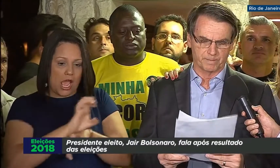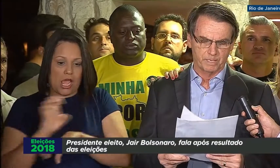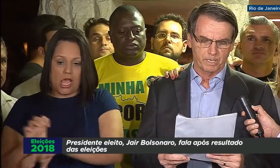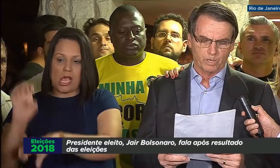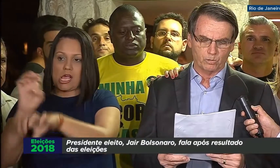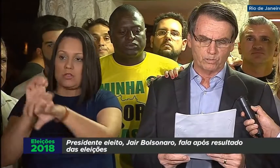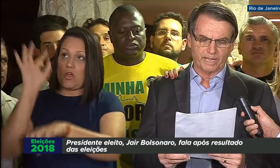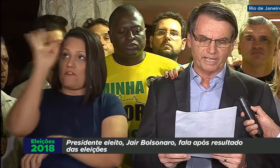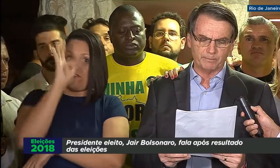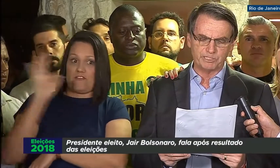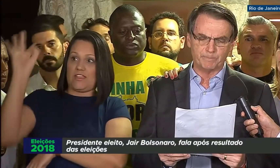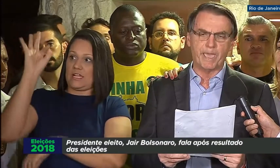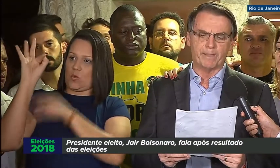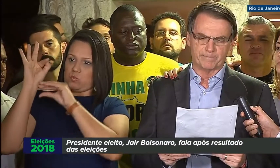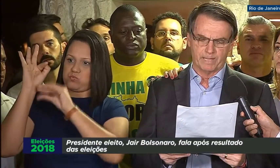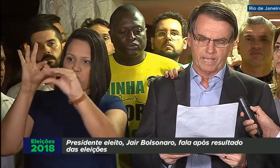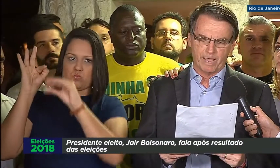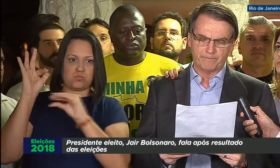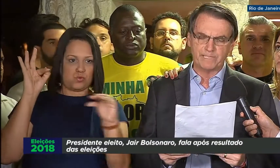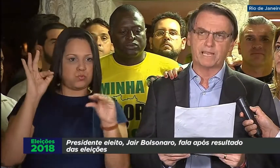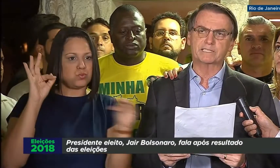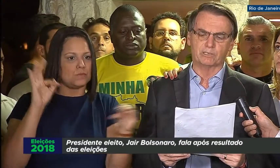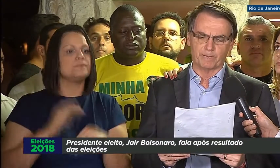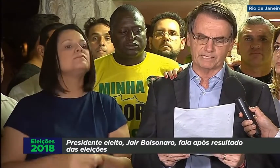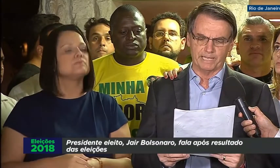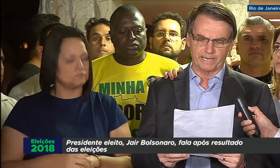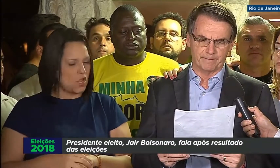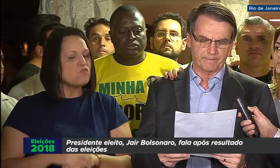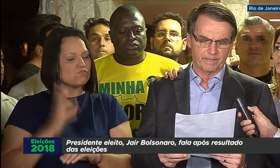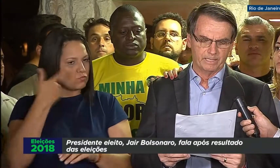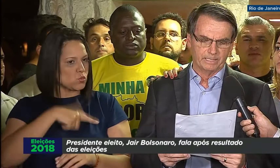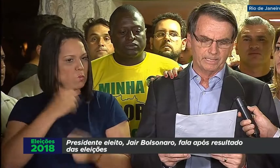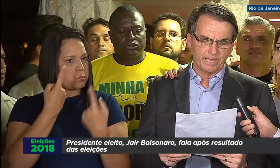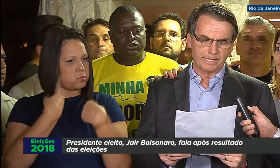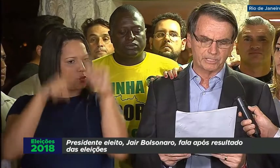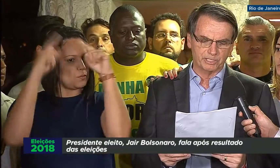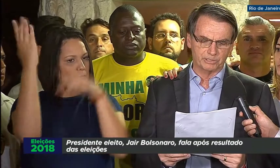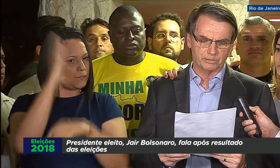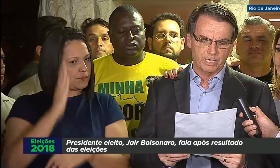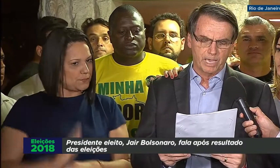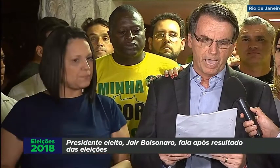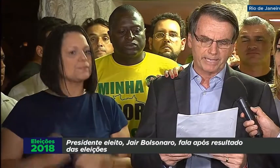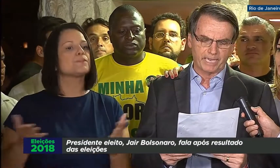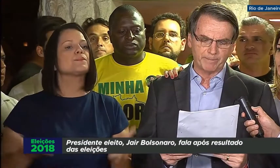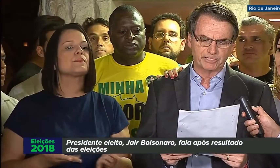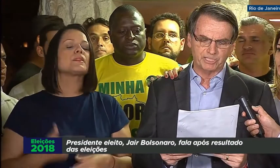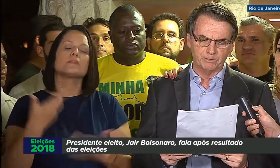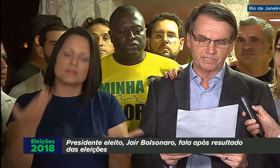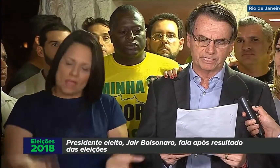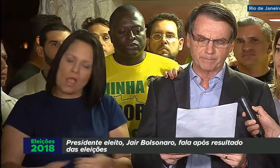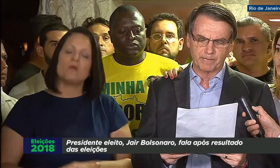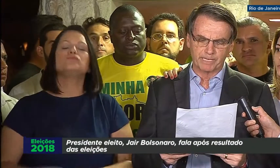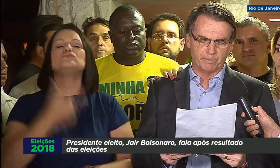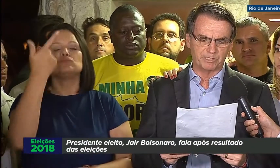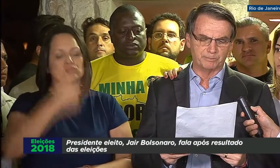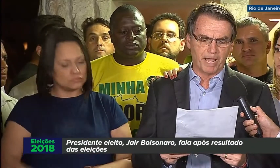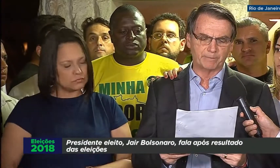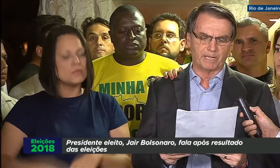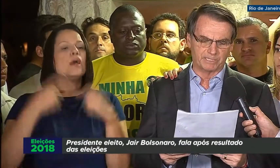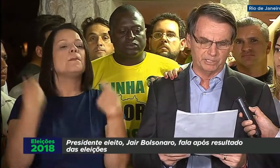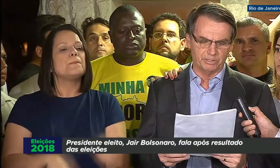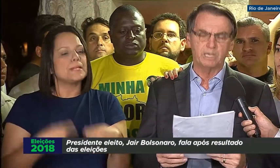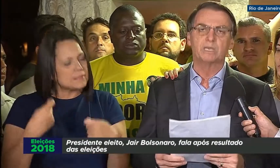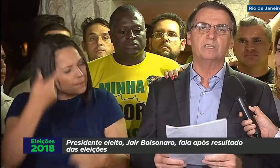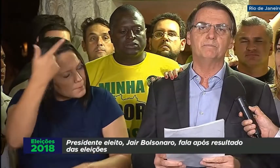municípios. Colocaremos de pé a federação brasileira. Nesse sentido, é que repetimos que precisamos de